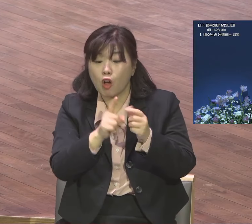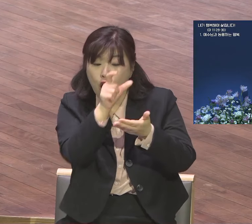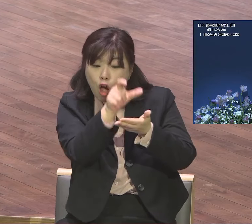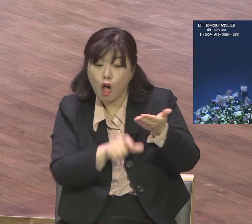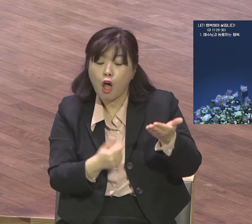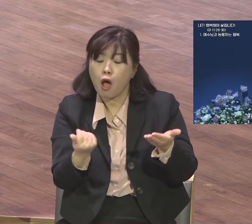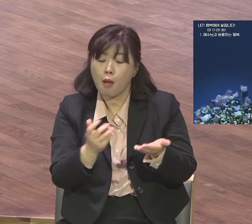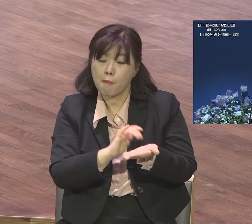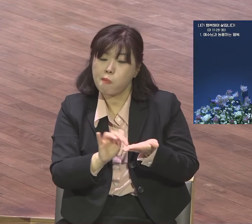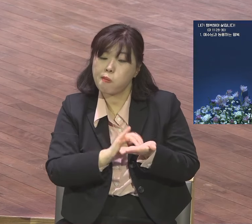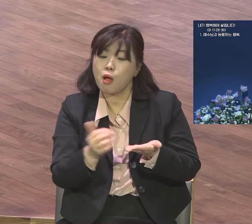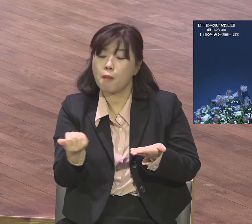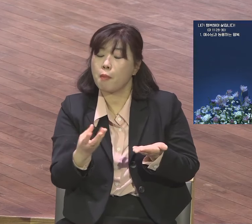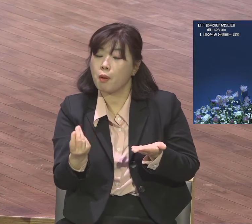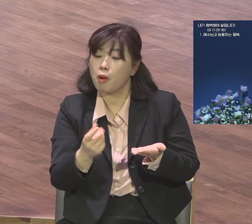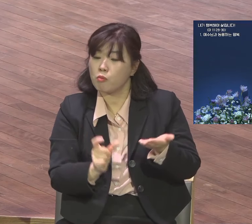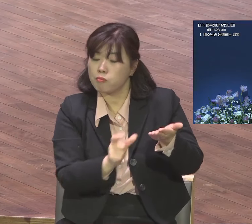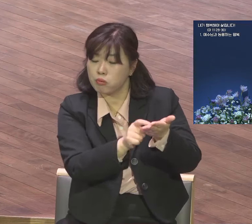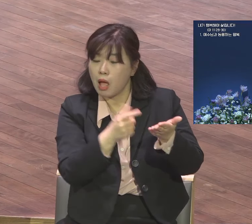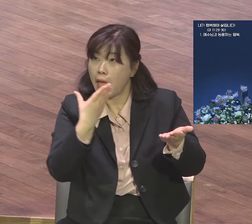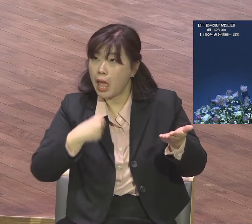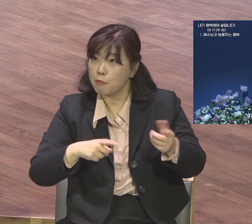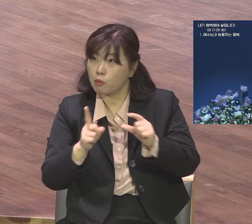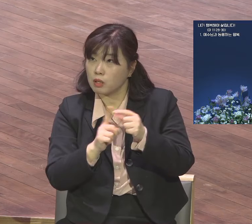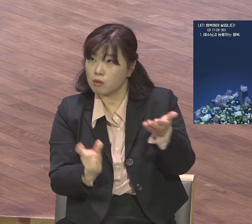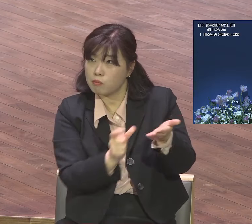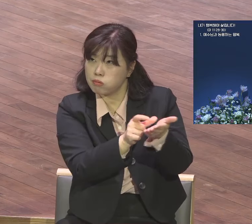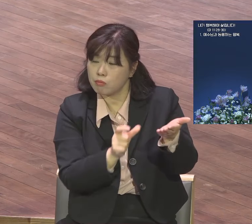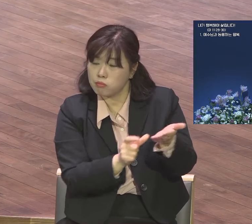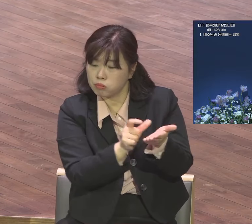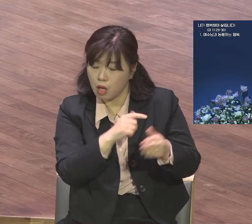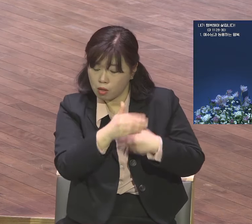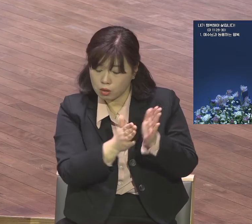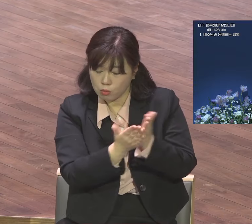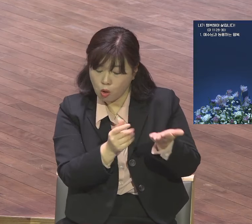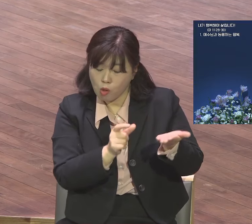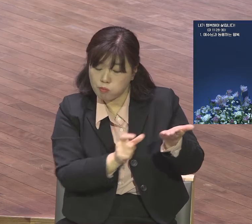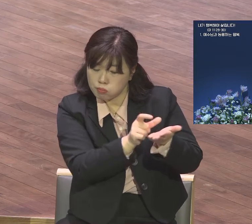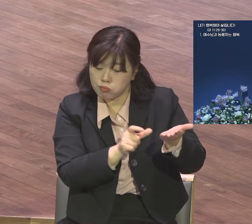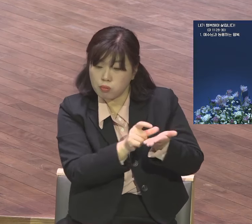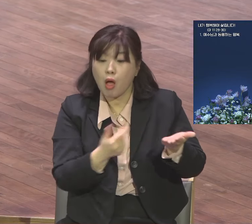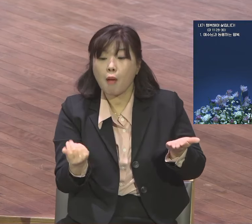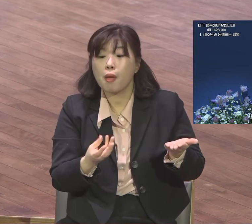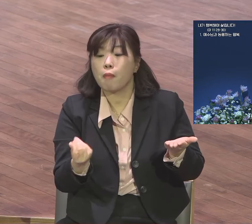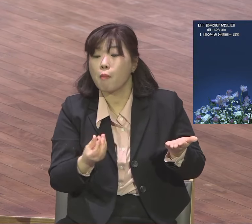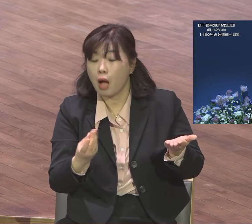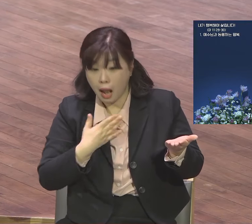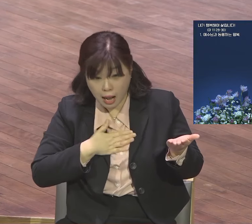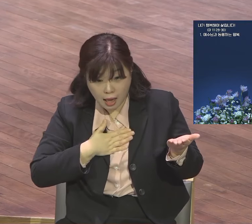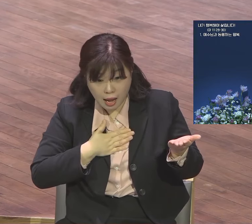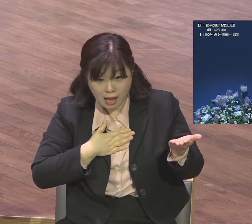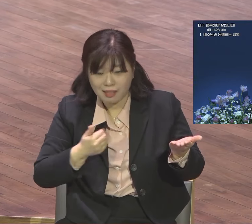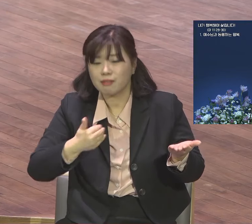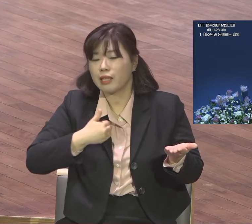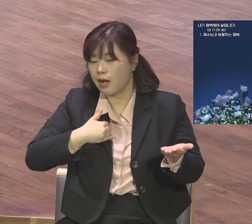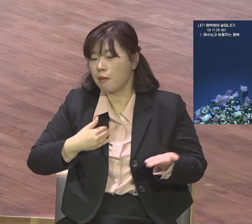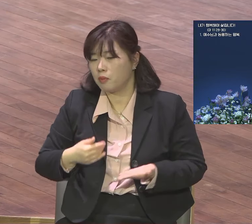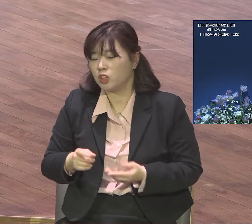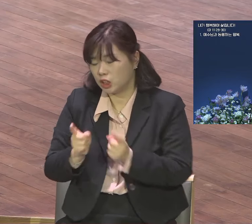제가 말씀을 준비하면서 한번 살펴보았습니다. 그런데 그 결과가 너무